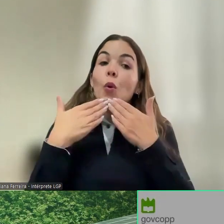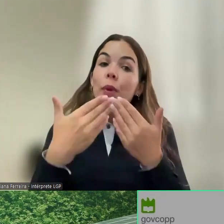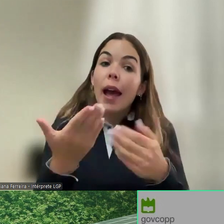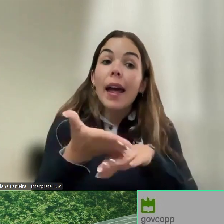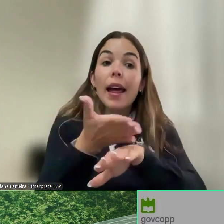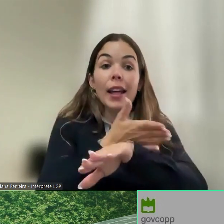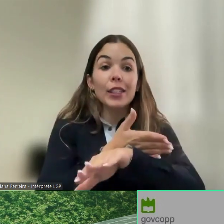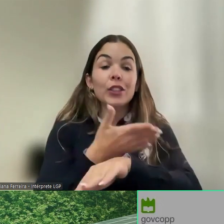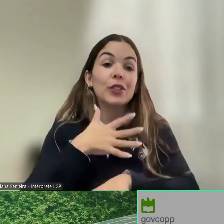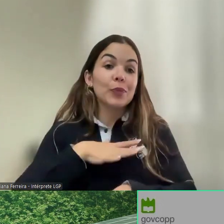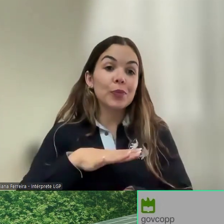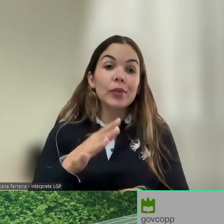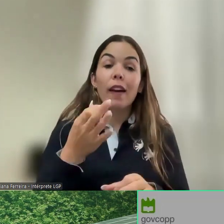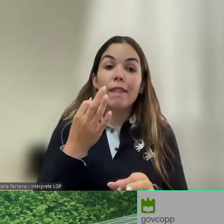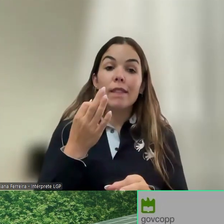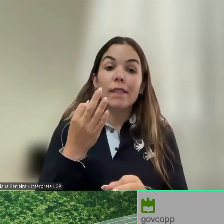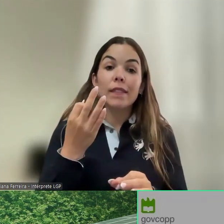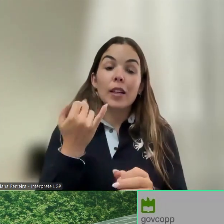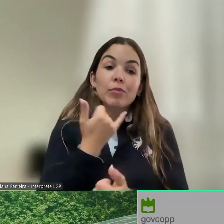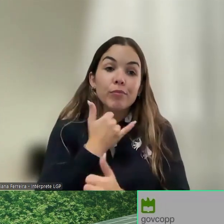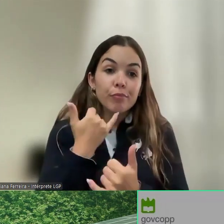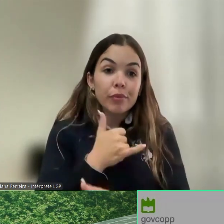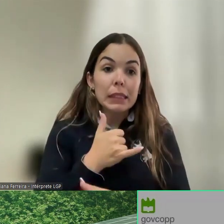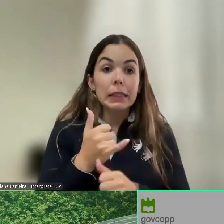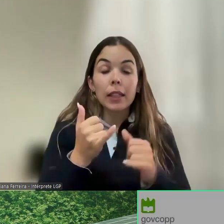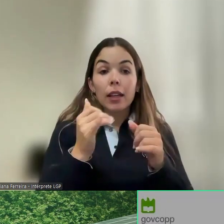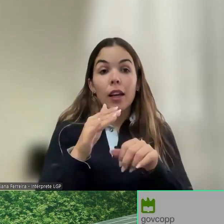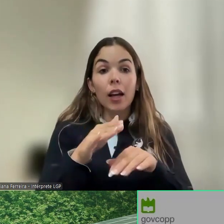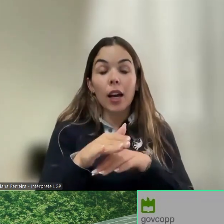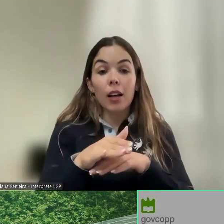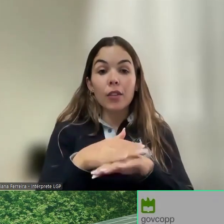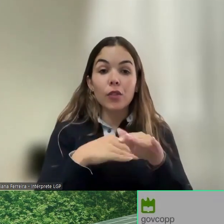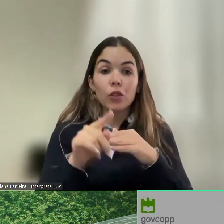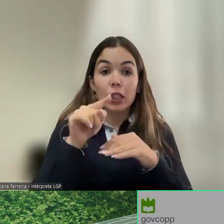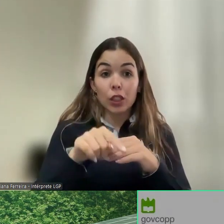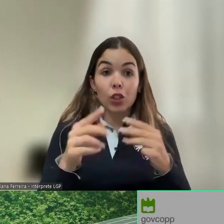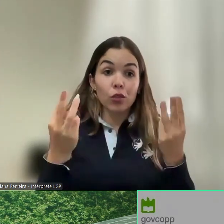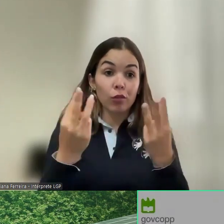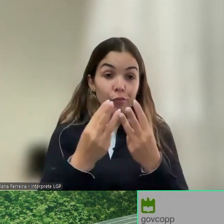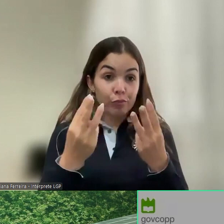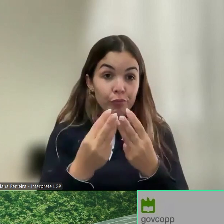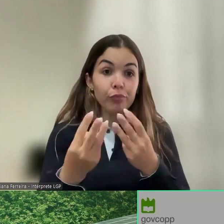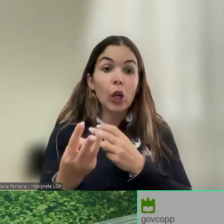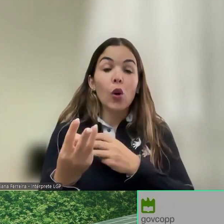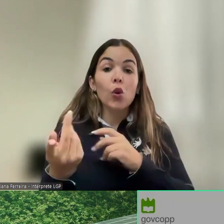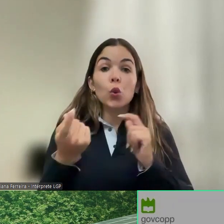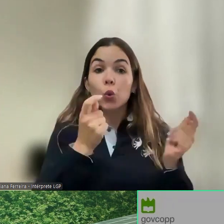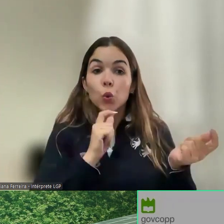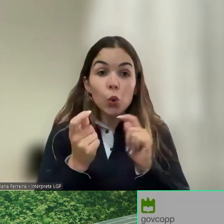queria felicitar o INA pela realização deste fórum para discutir a